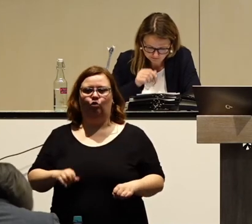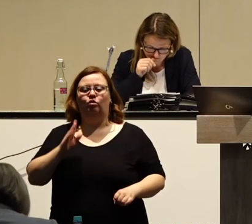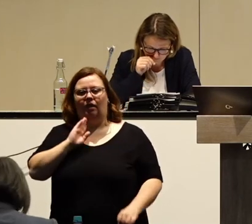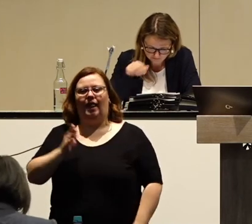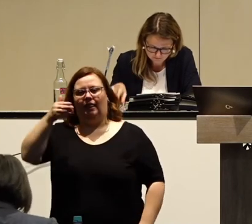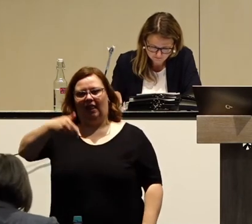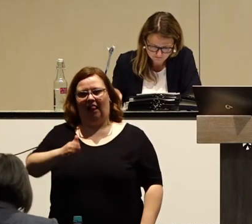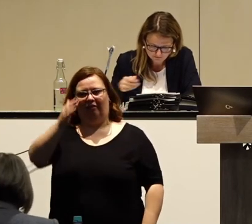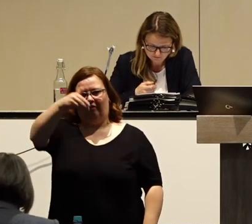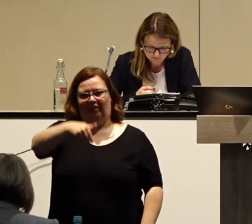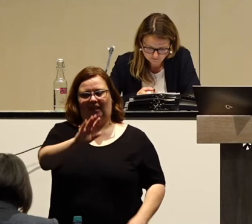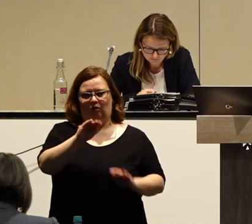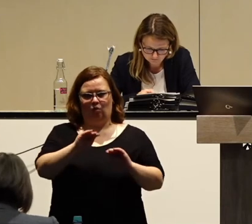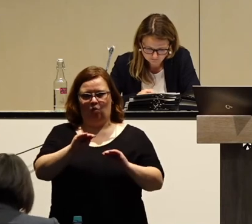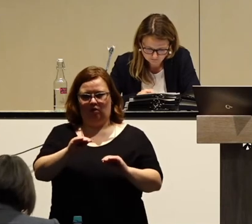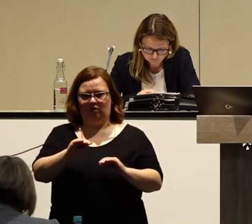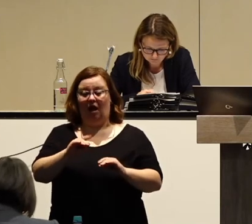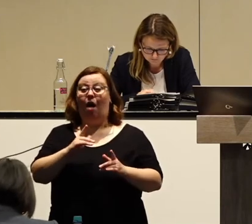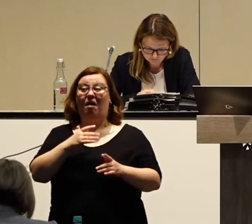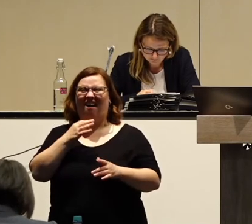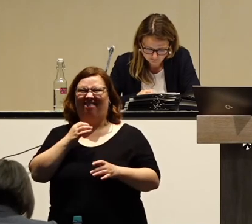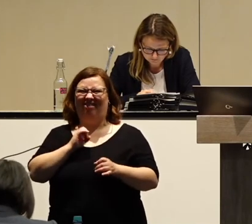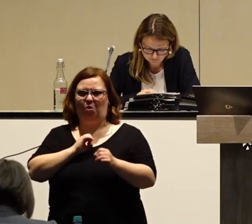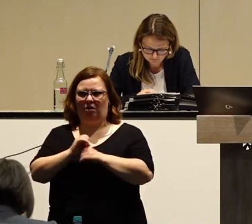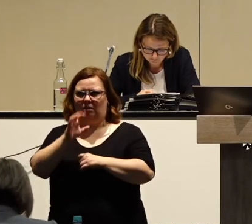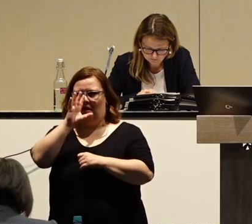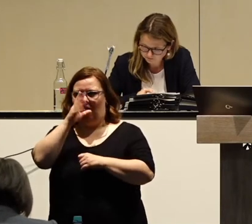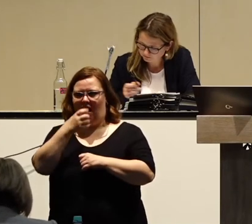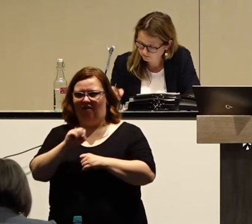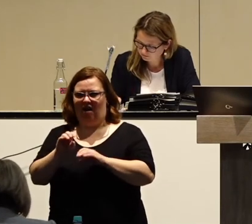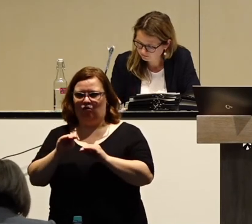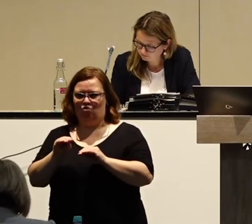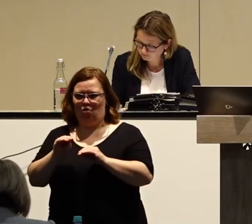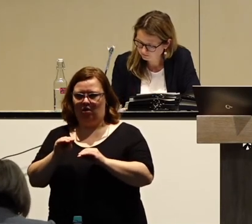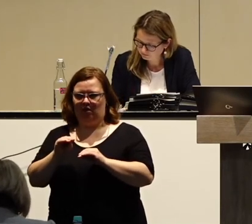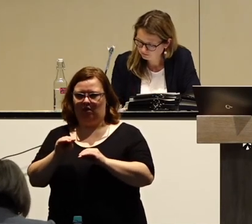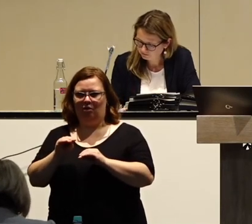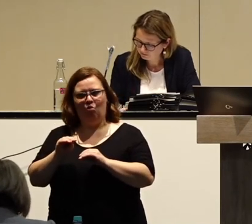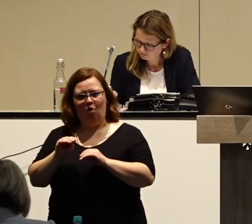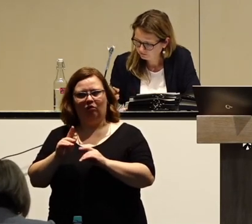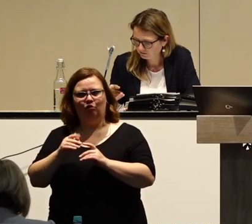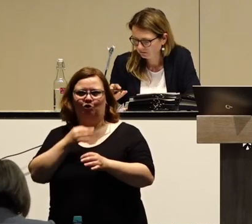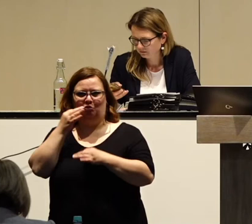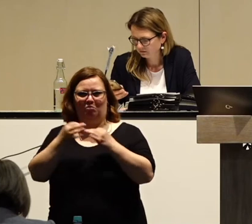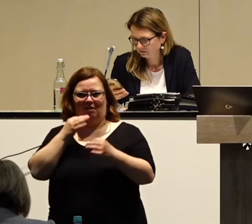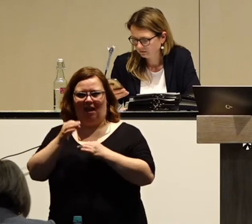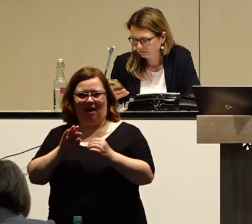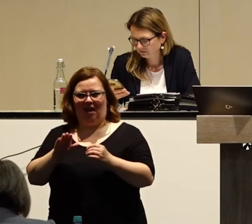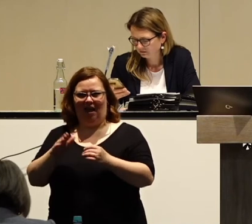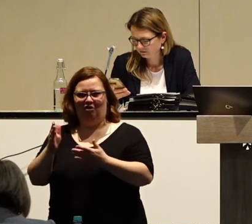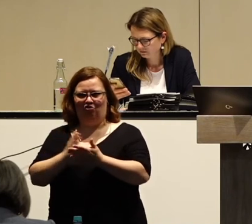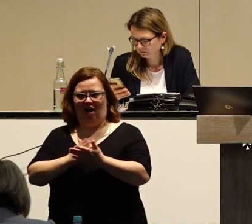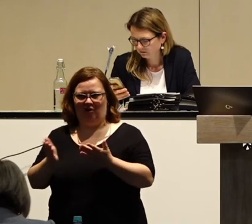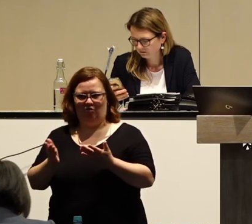Delfinkurs. Dennoch war der Elefantenkurs kein glücklicher, aber eine selbstsprechende Bezeichnung,